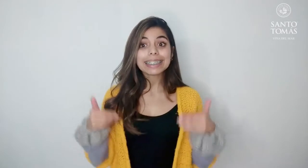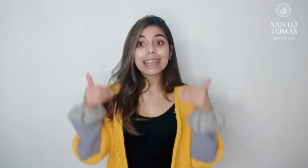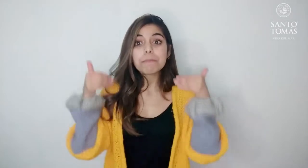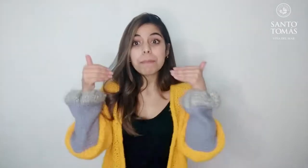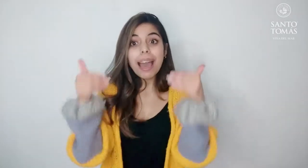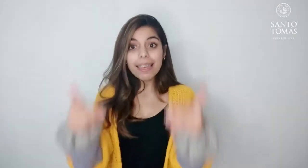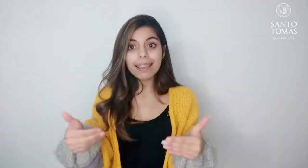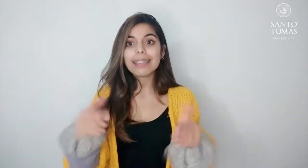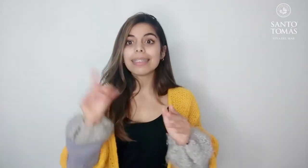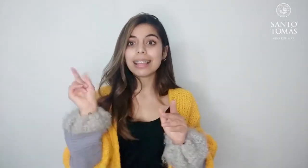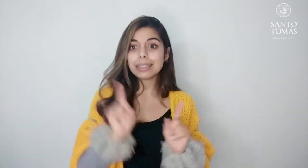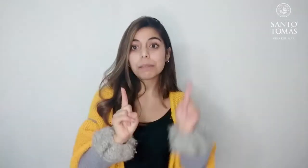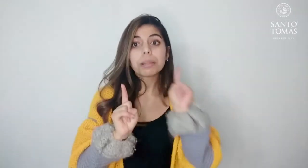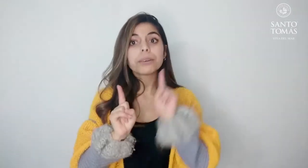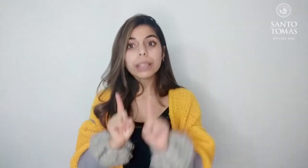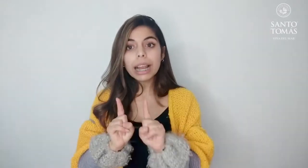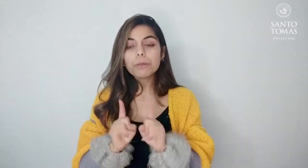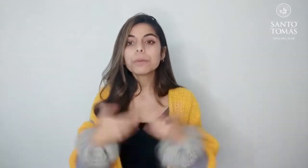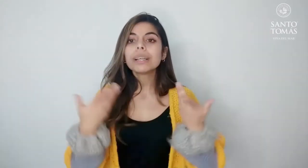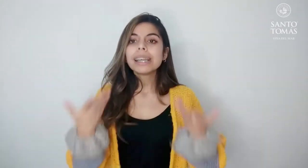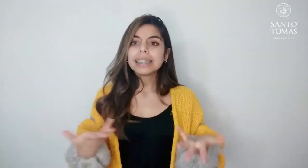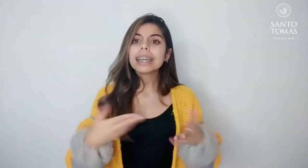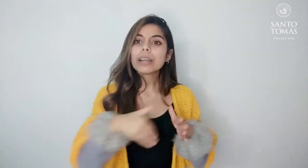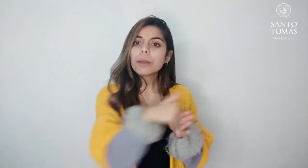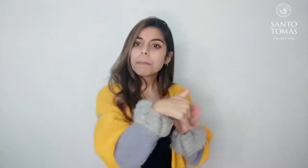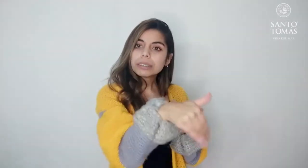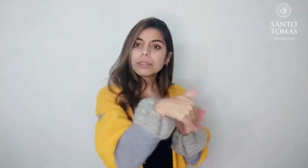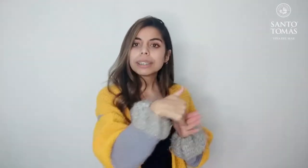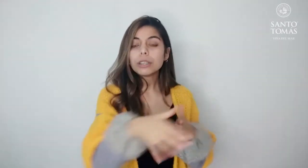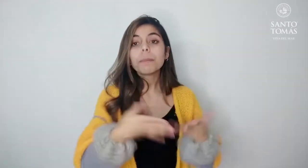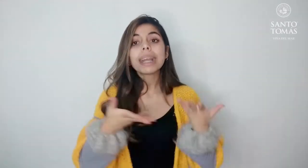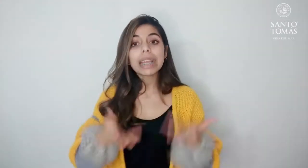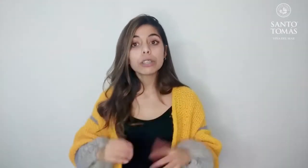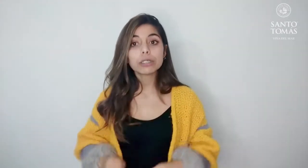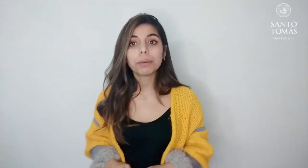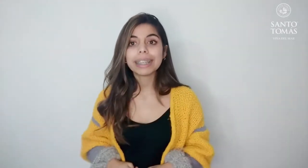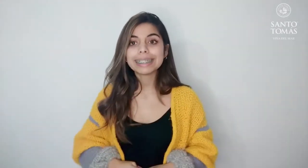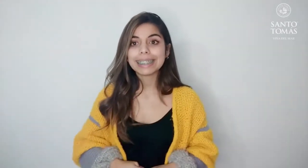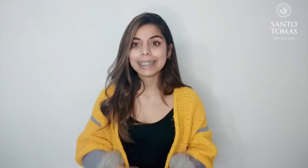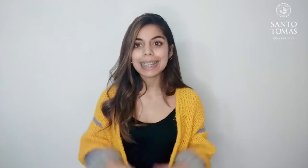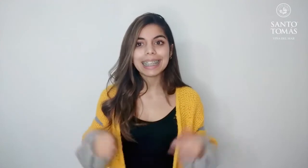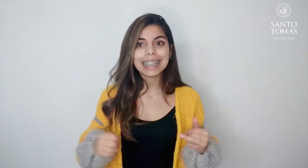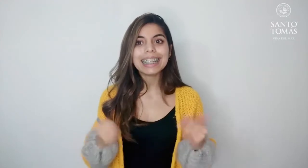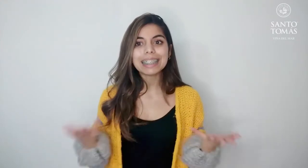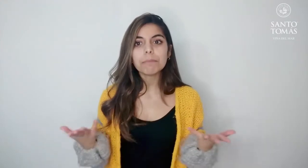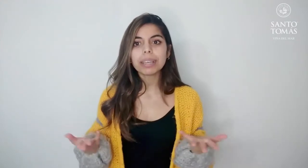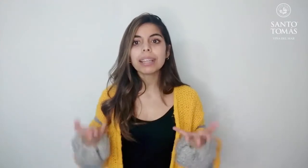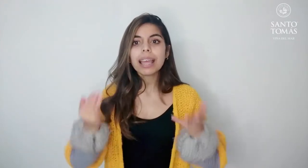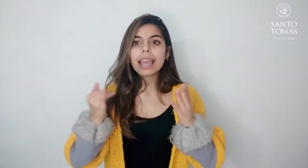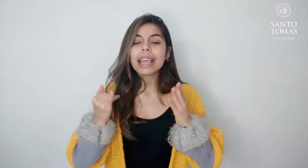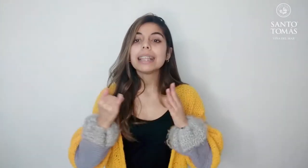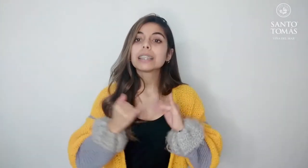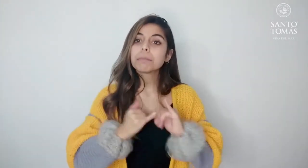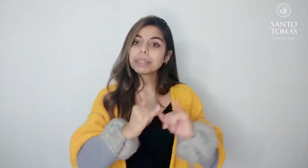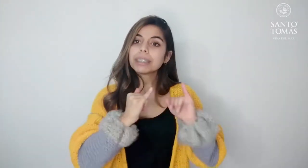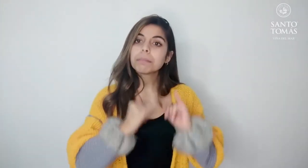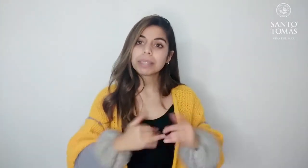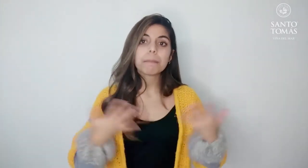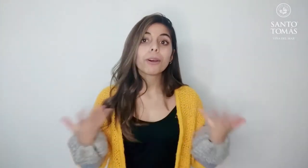sentar más adelante el intérprete con el alumno, dejar un espacio vacío para que ellos se puedan sentar y también el intérprete interpretar mejor